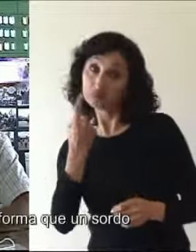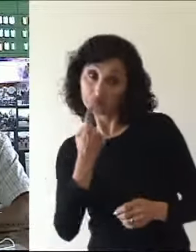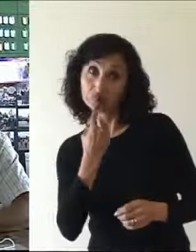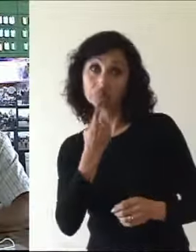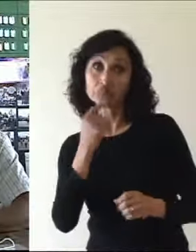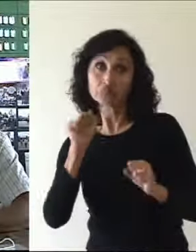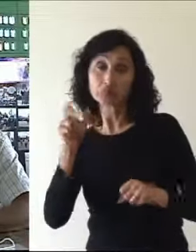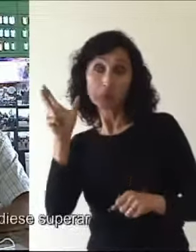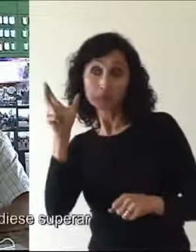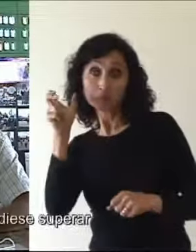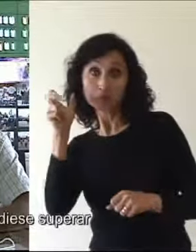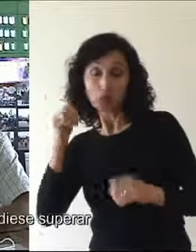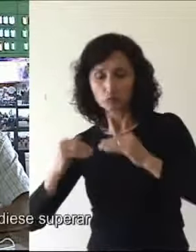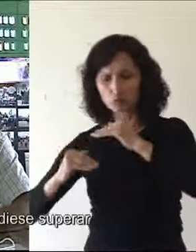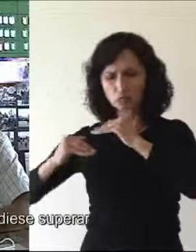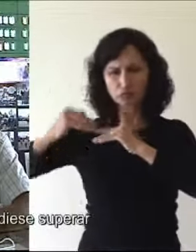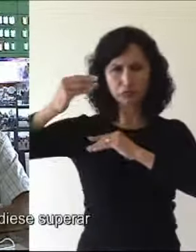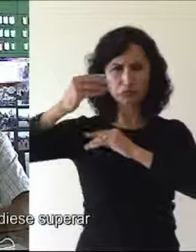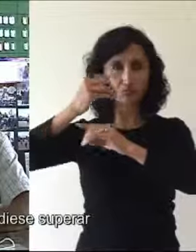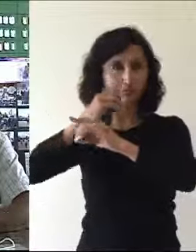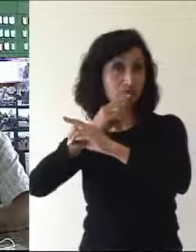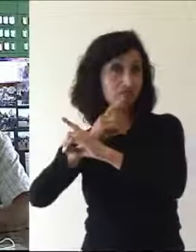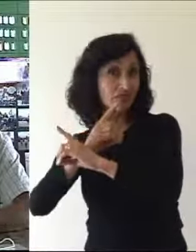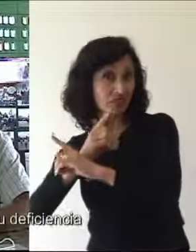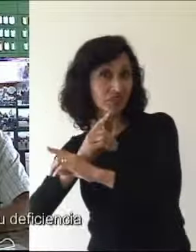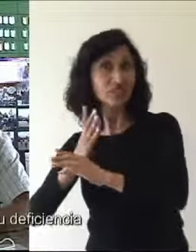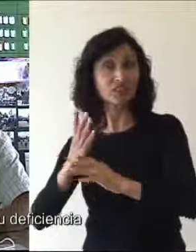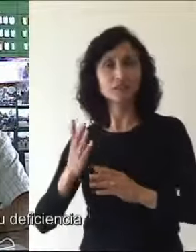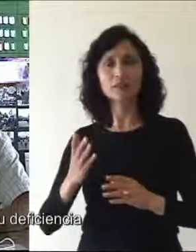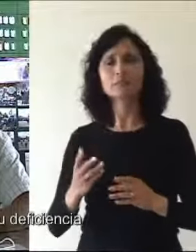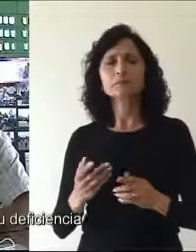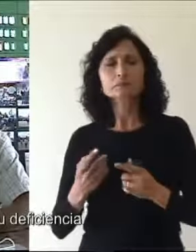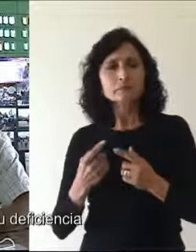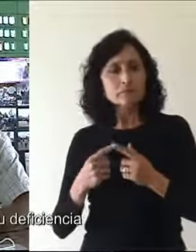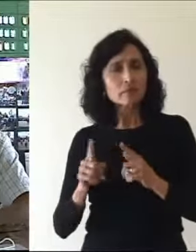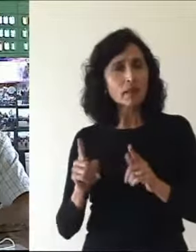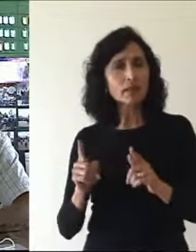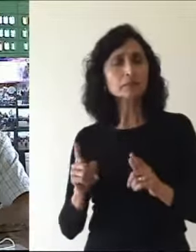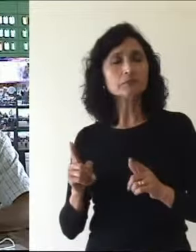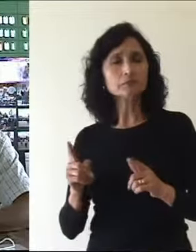sordo pudiese superar su deficiencia